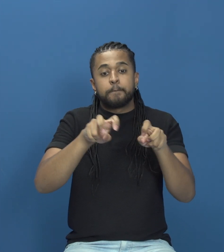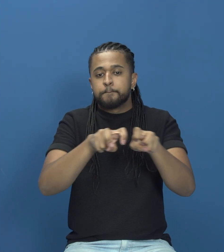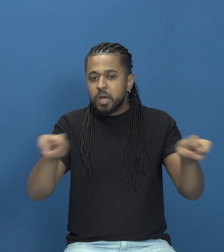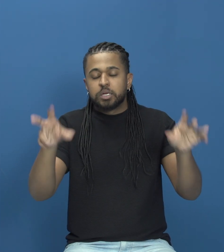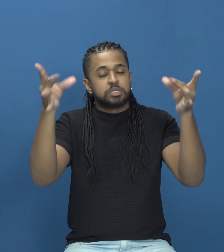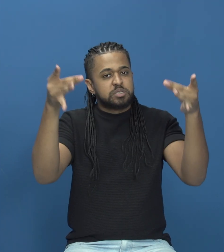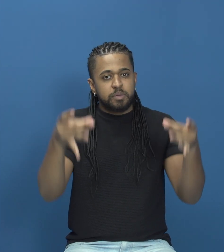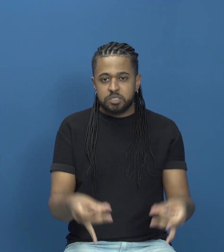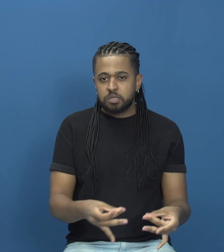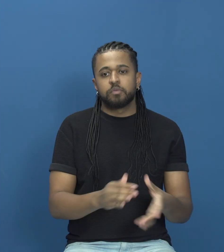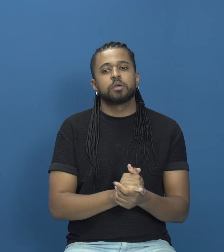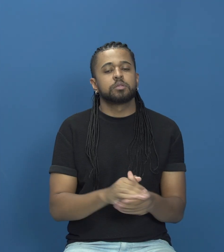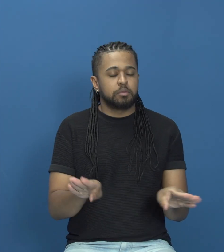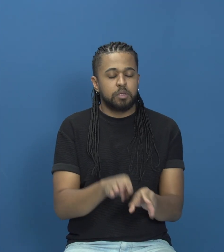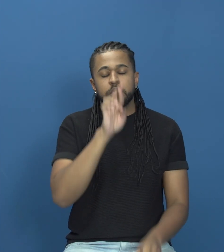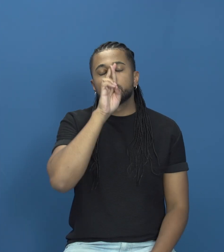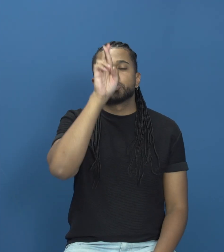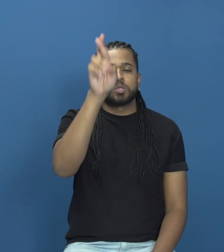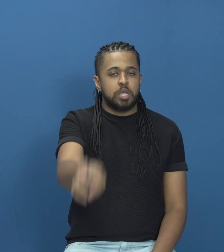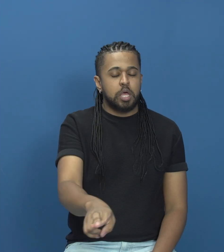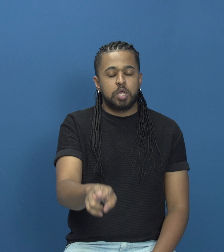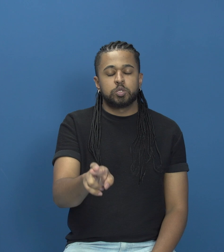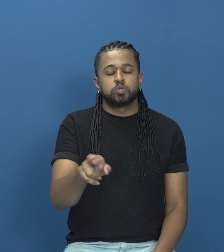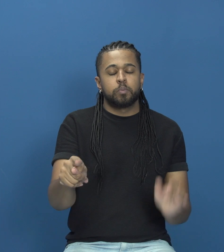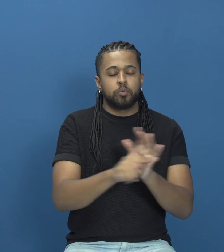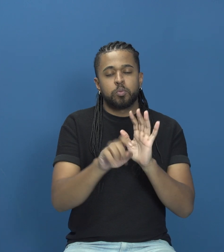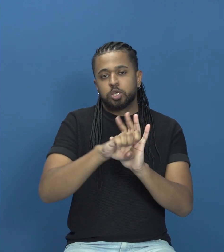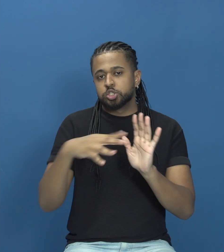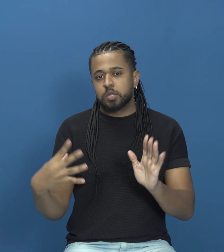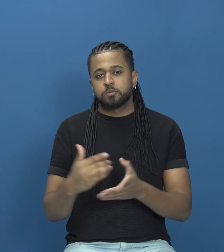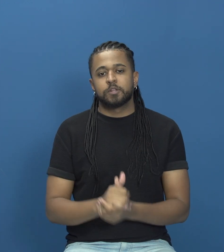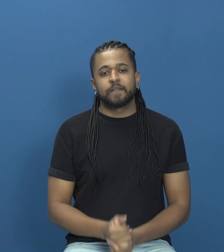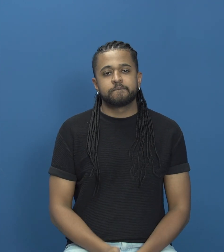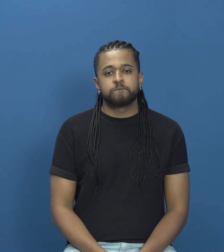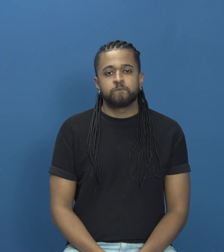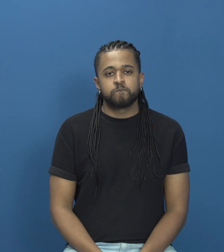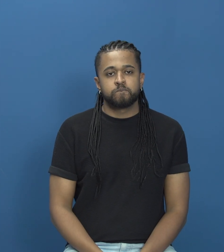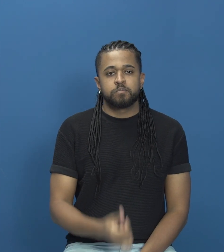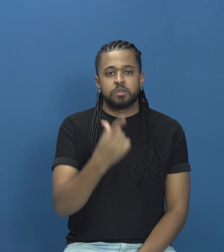bancas específicas e os resultados divulgados por meio de edital.